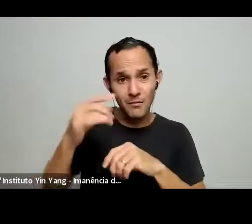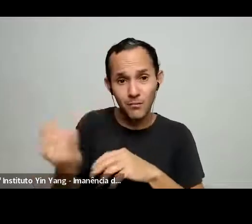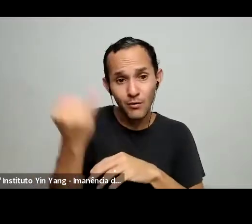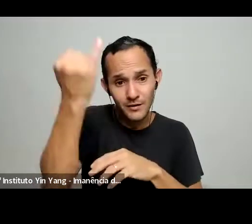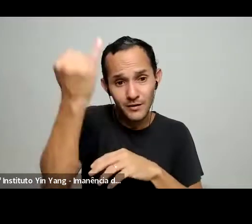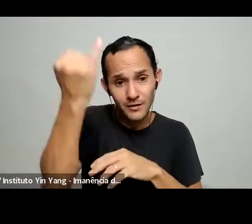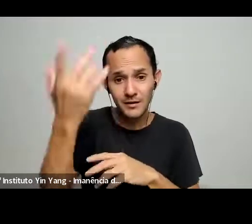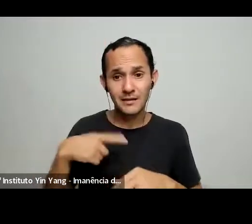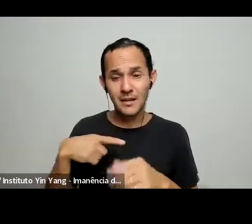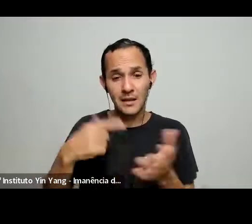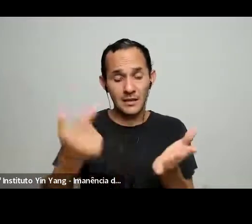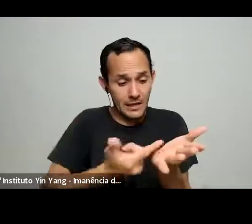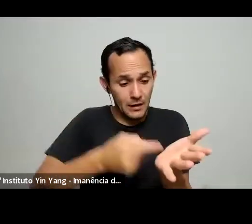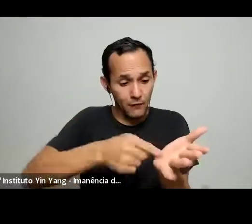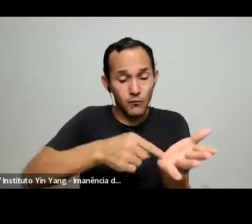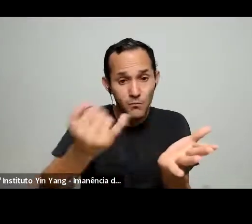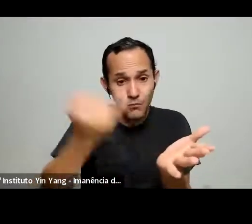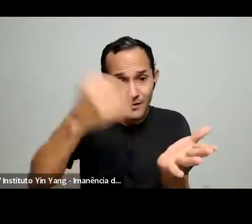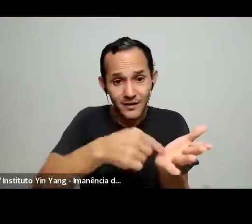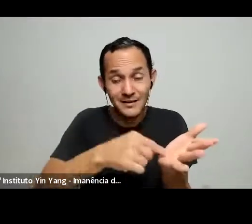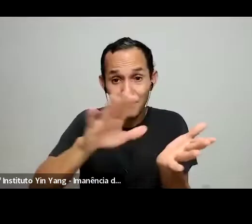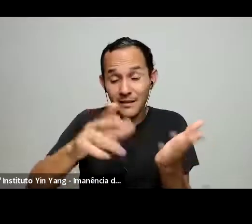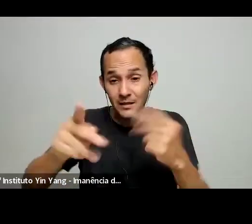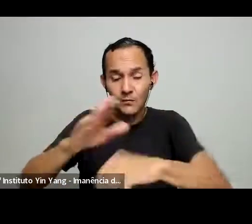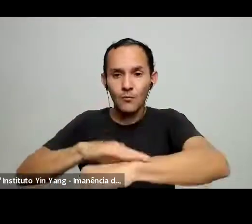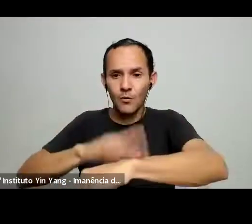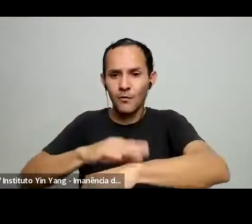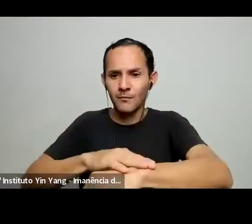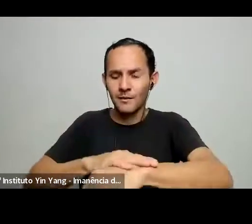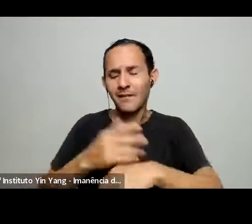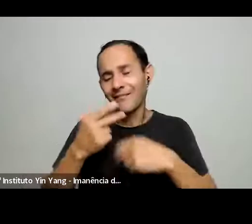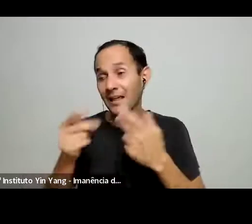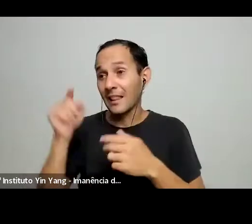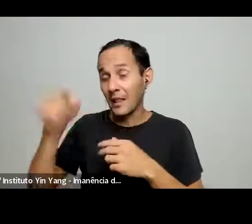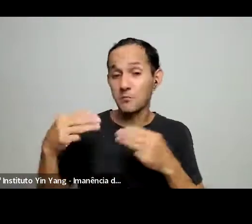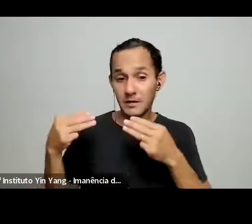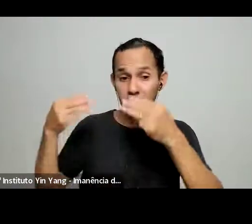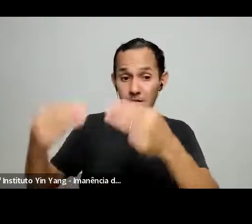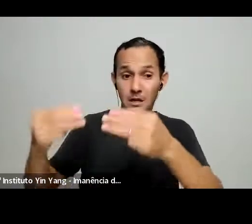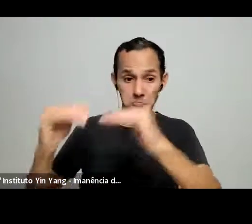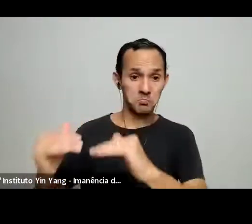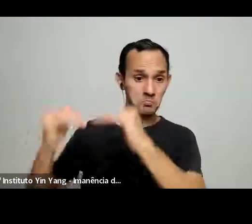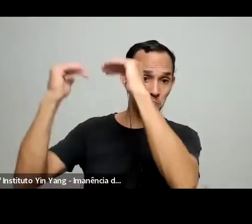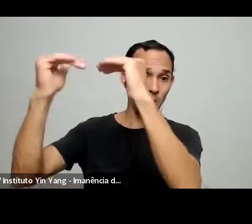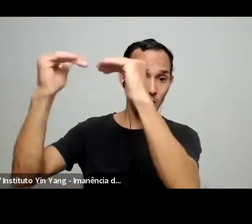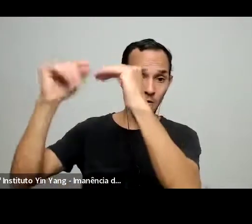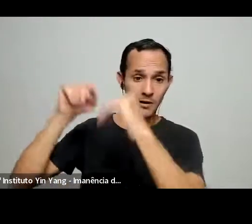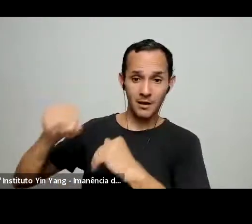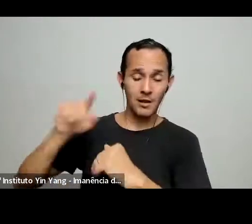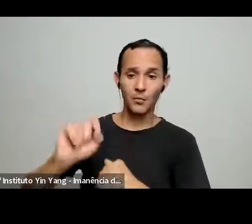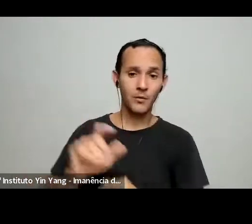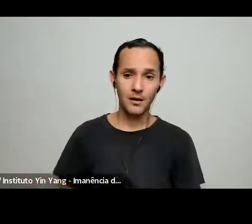que tem em livros são importantes, mas nessa hora, quando você chega lá no ministério, num lugar desse,